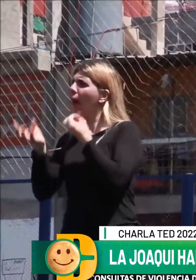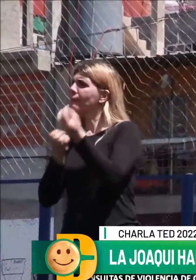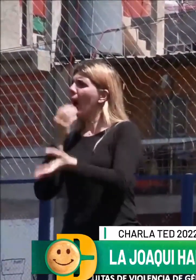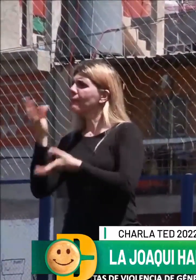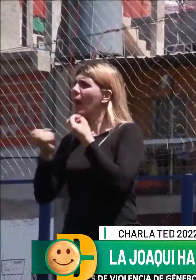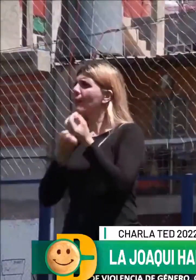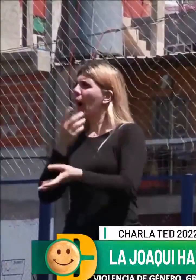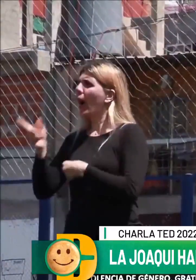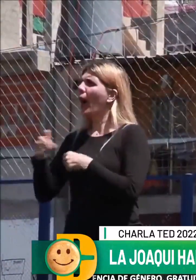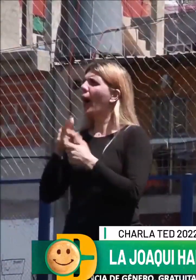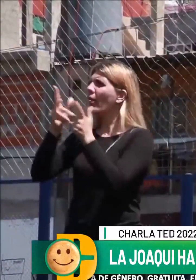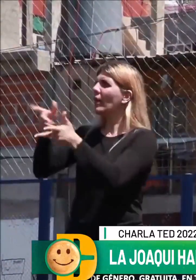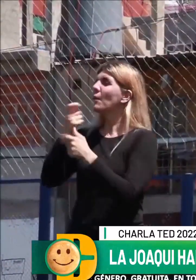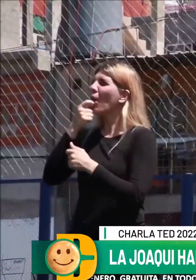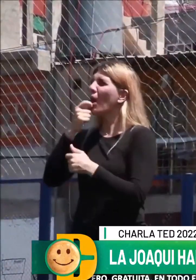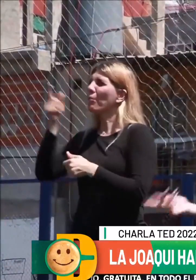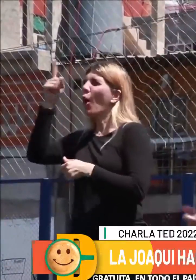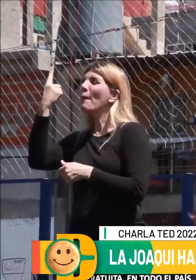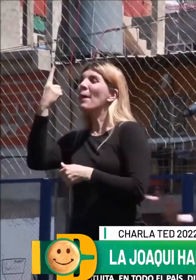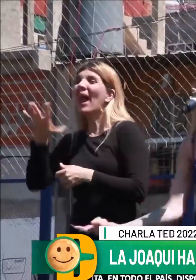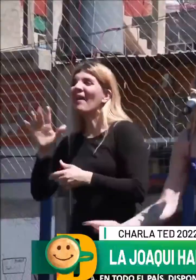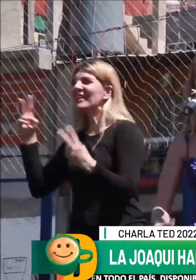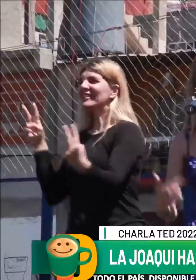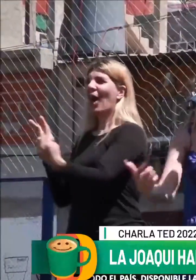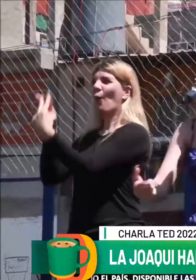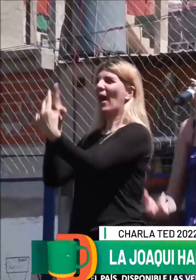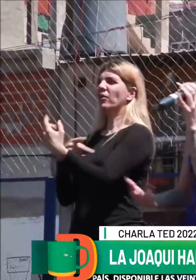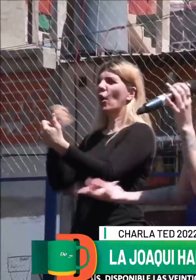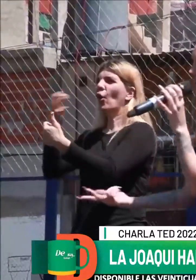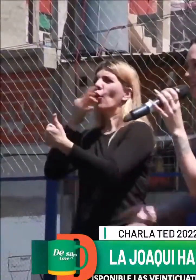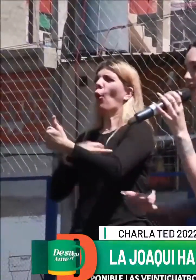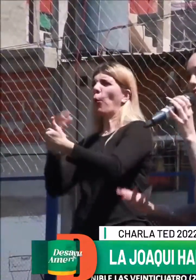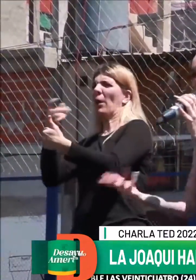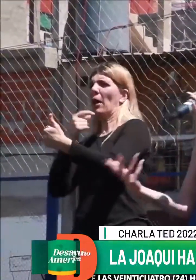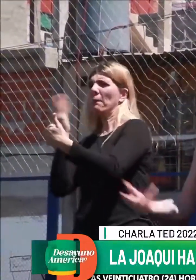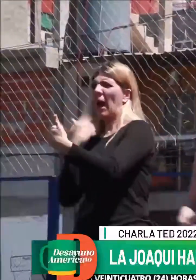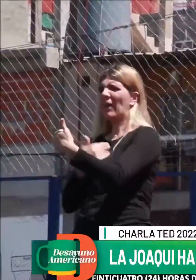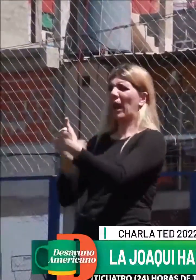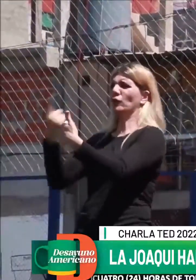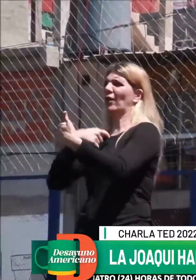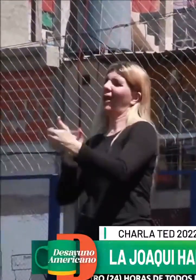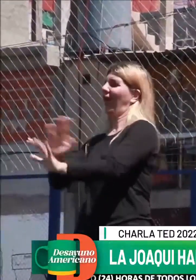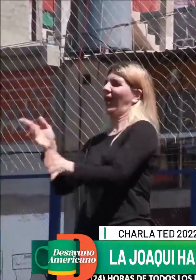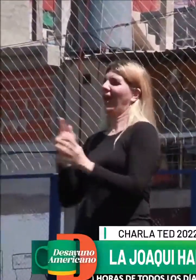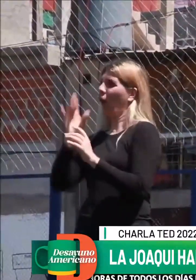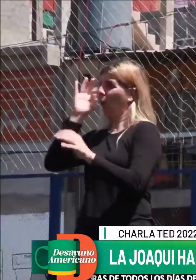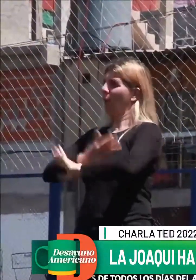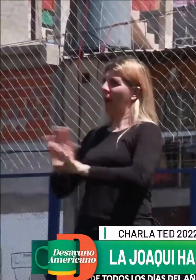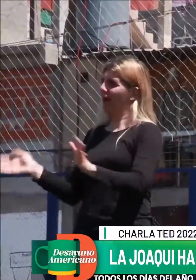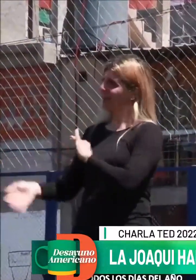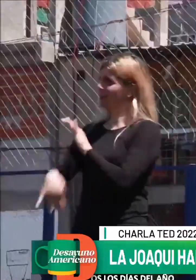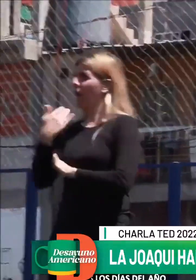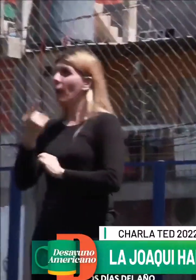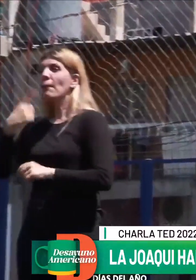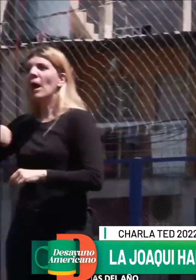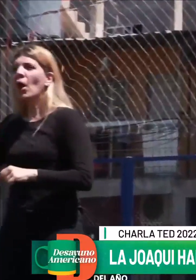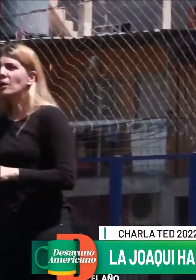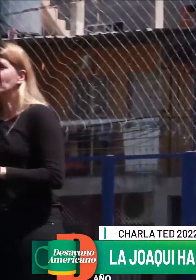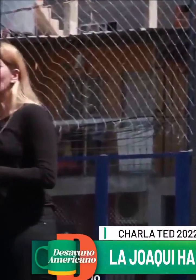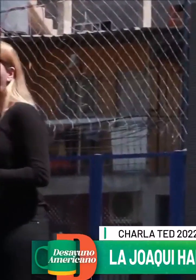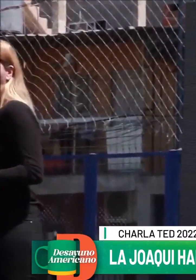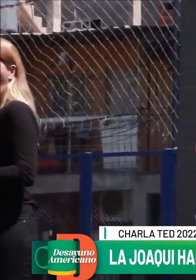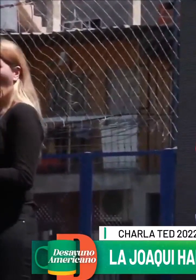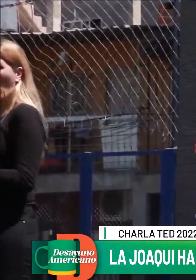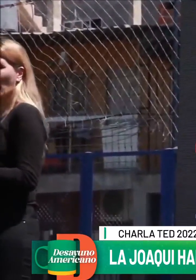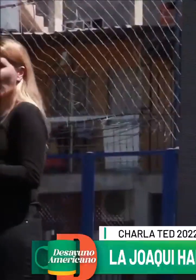Si vos tenés una cita con alguien y la primera cita esta persona te escupe te maltrata y te denigra lo mandas a freír churros Pero qué pasa cuando el lobo viene disfrazado de cordero